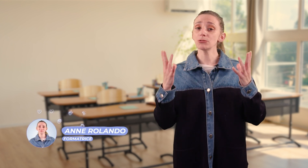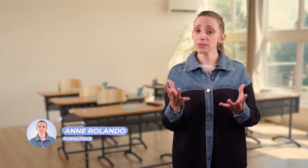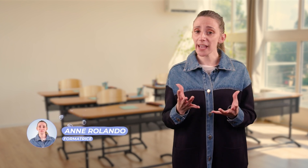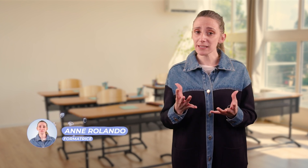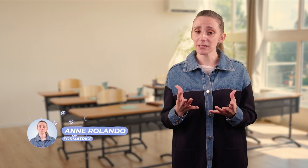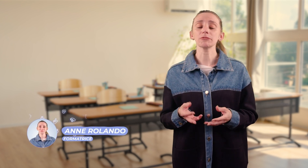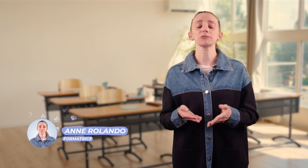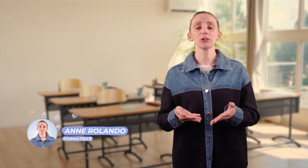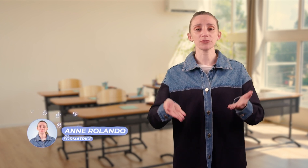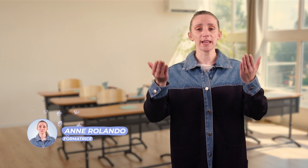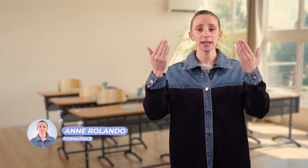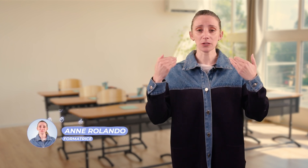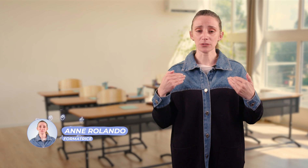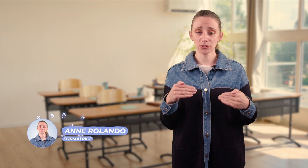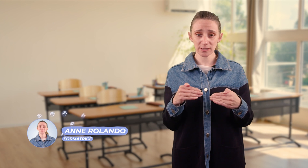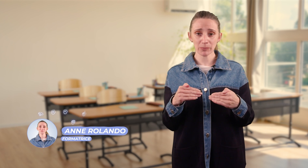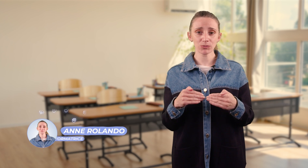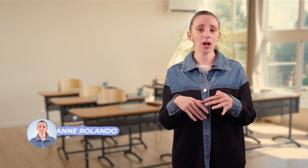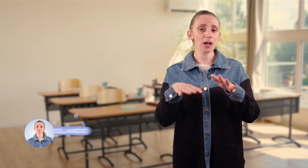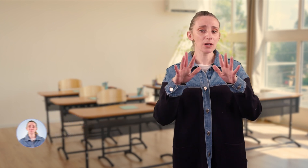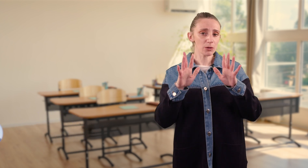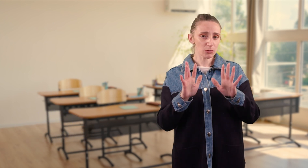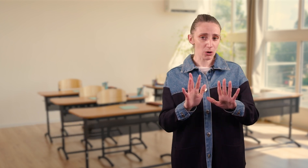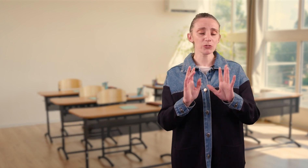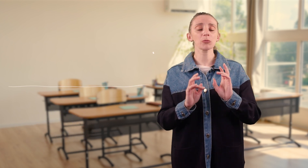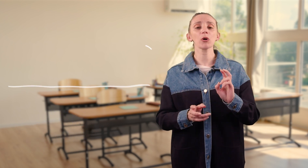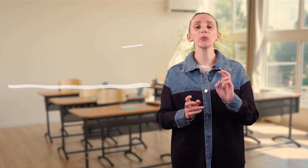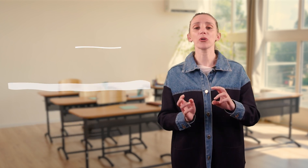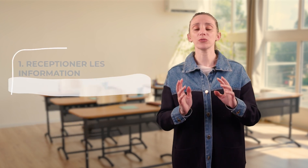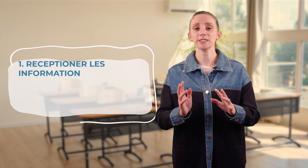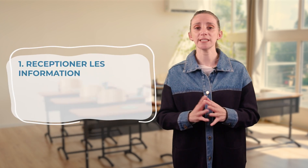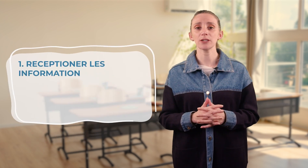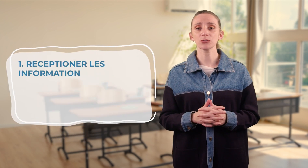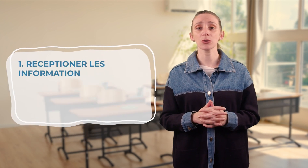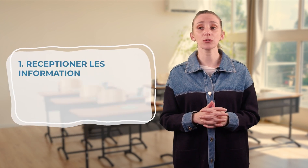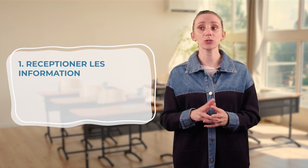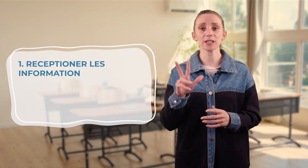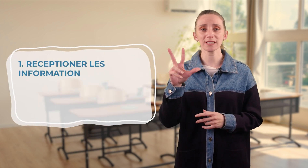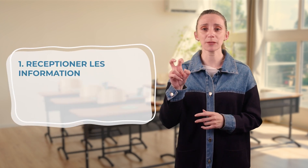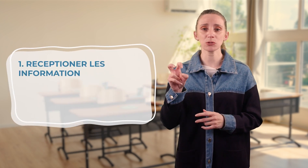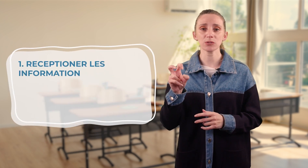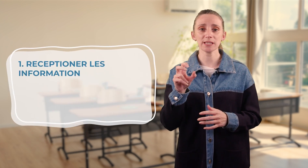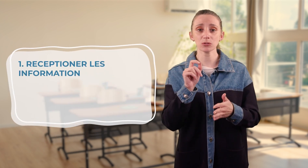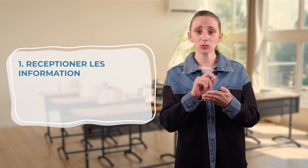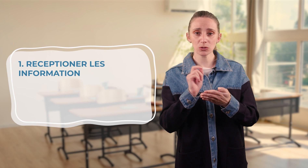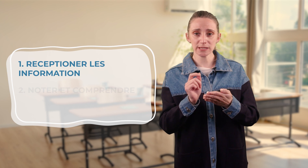d'une traite ou le refaire une deuxième fois, lentement, pour que vous ayez le temps de réceptionner, de